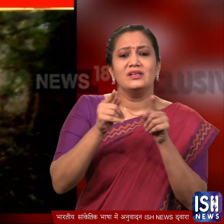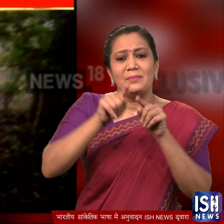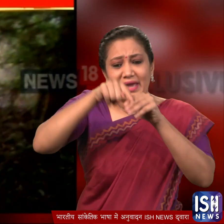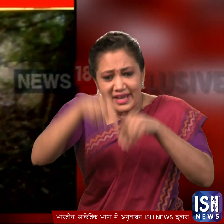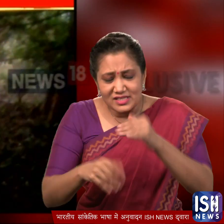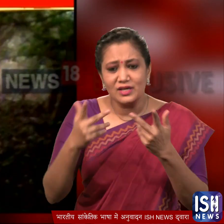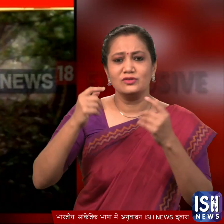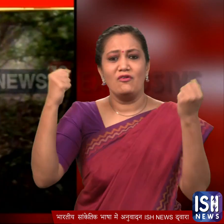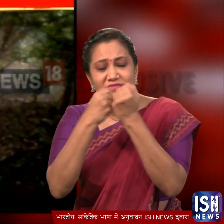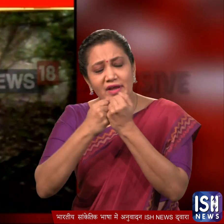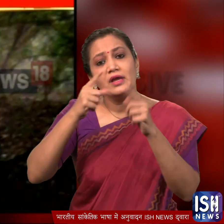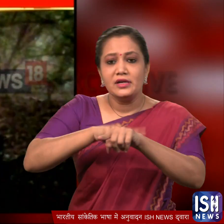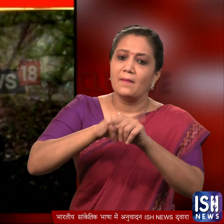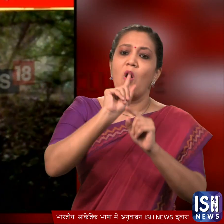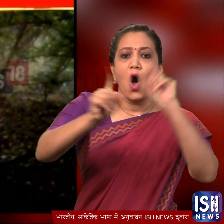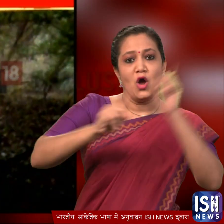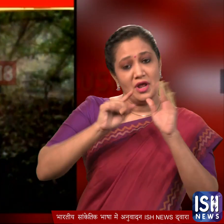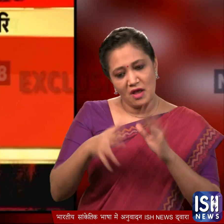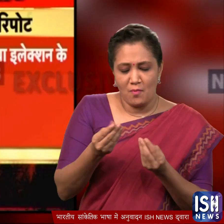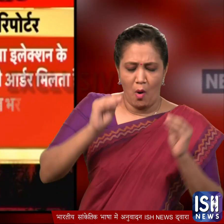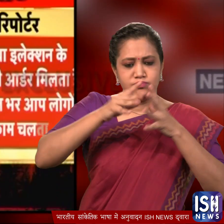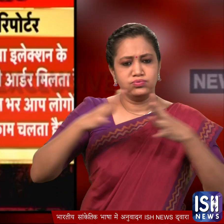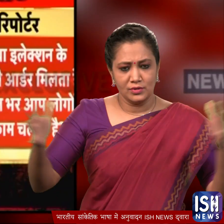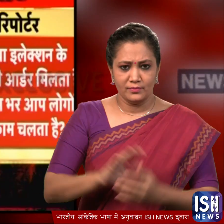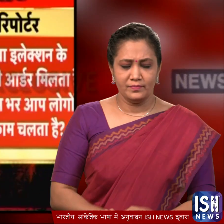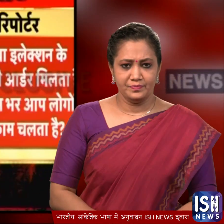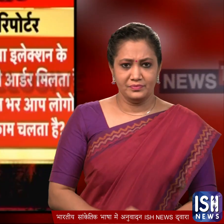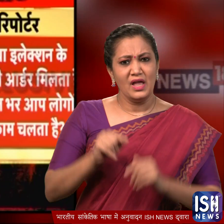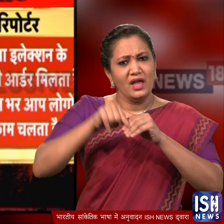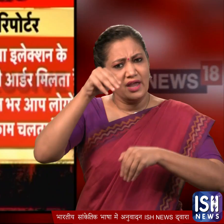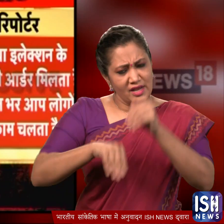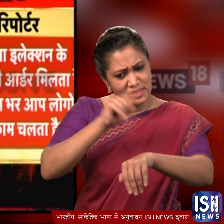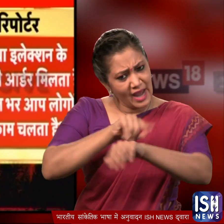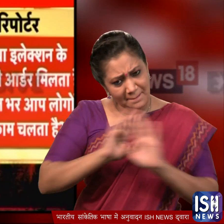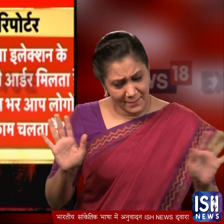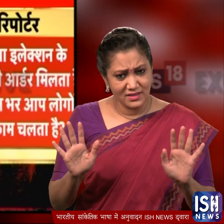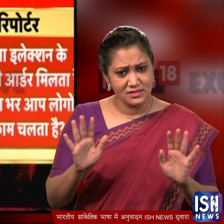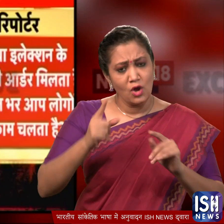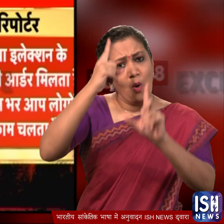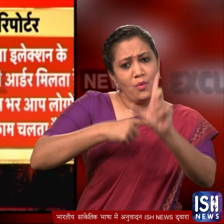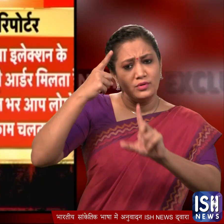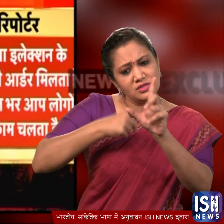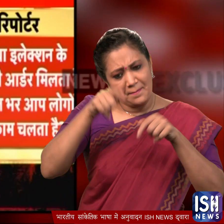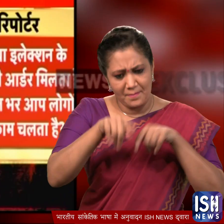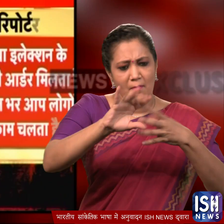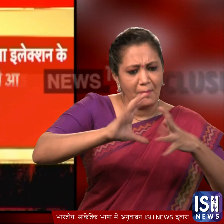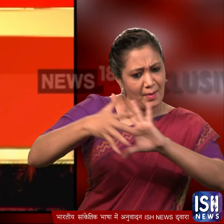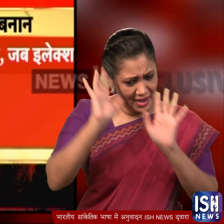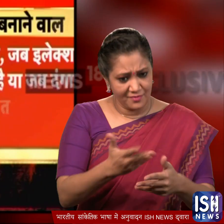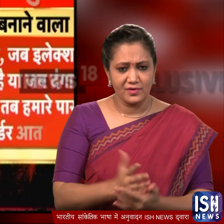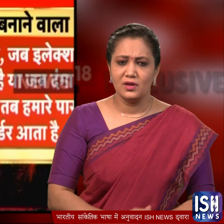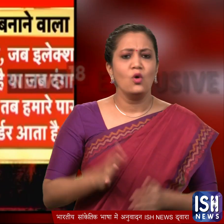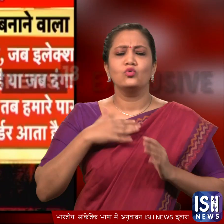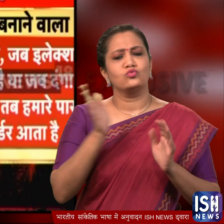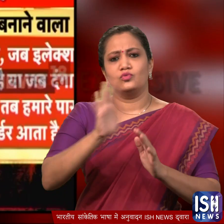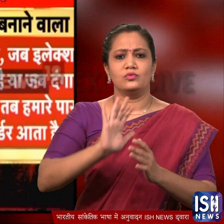या दंगों के वक्त उनके पास बमों के ऑर्डर आने लगते हैं। तो ये क्या इलेक्शन के दौरान ही ऑर्डर मिलता है या साल भर आपका लोग का काम चलता है? नहीं